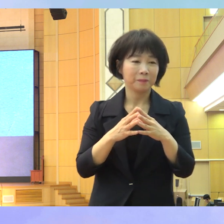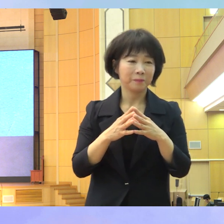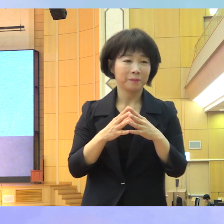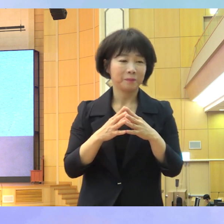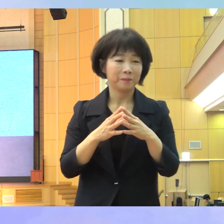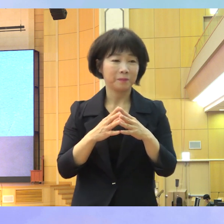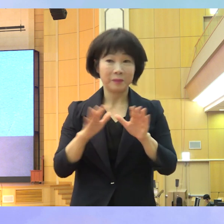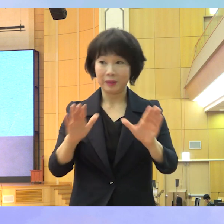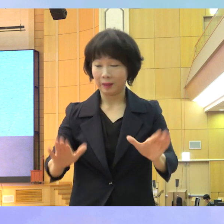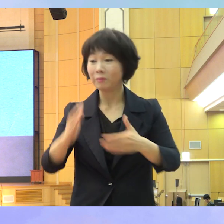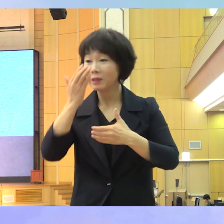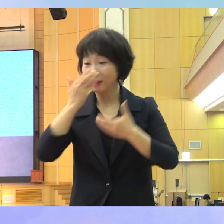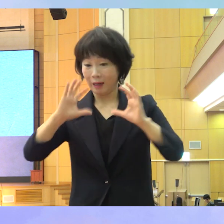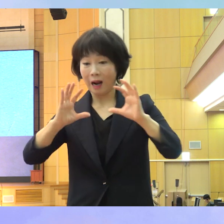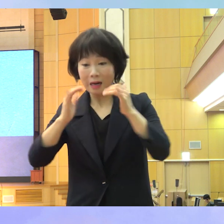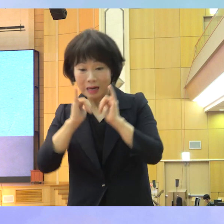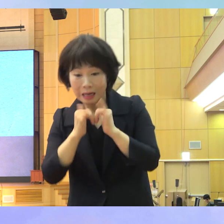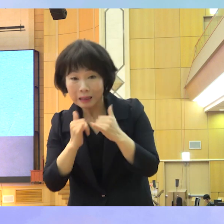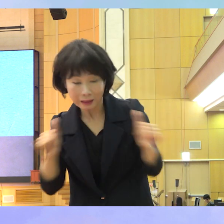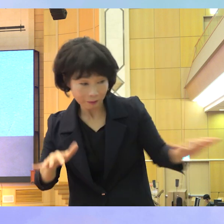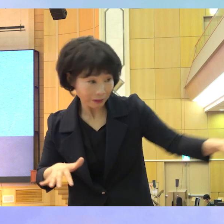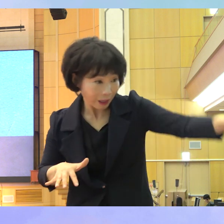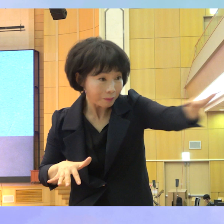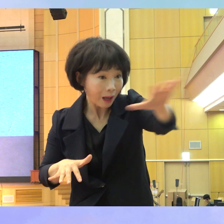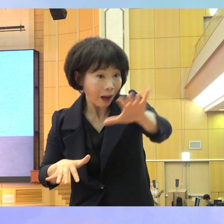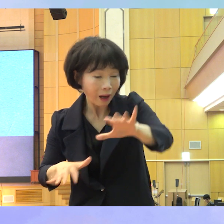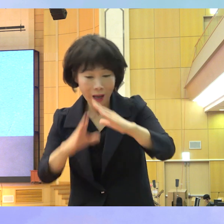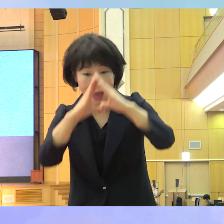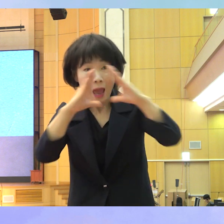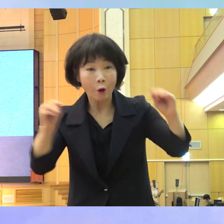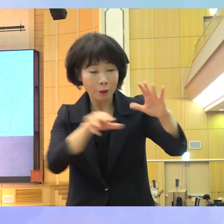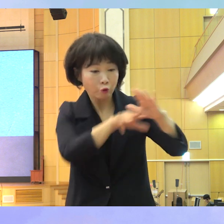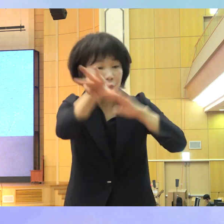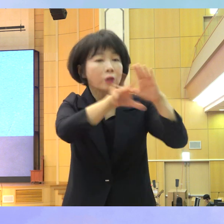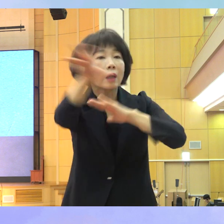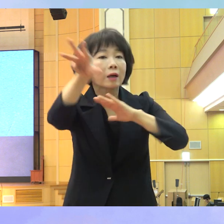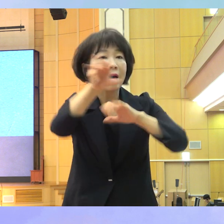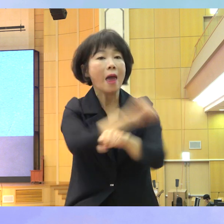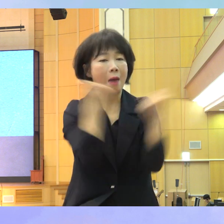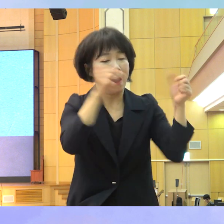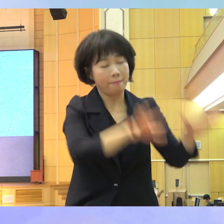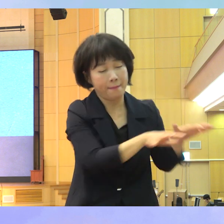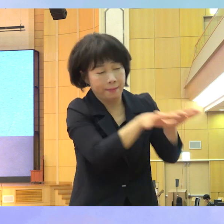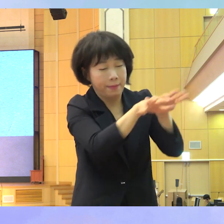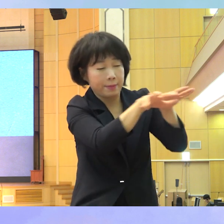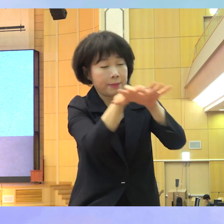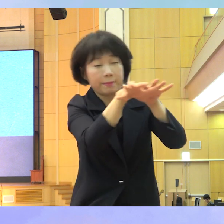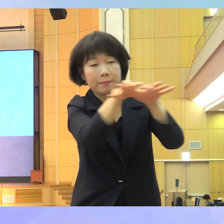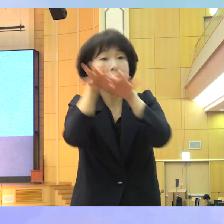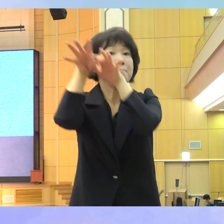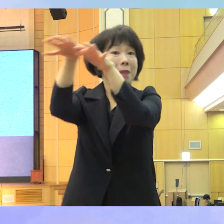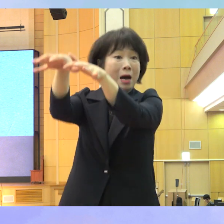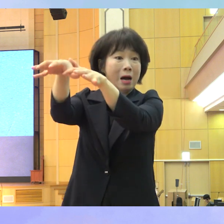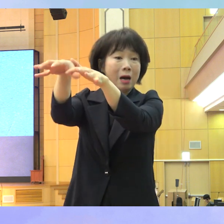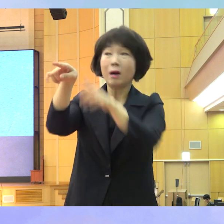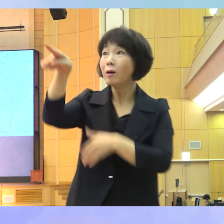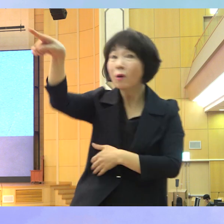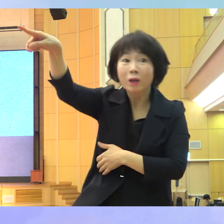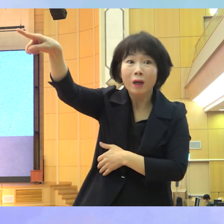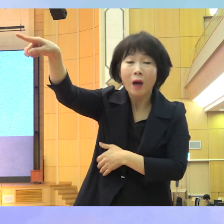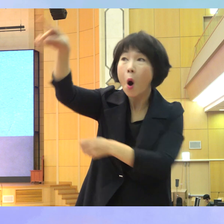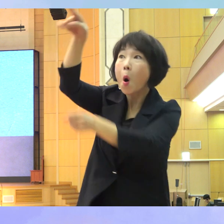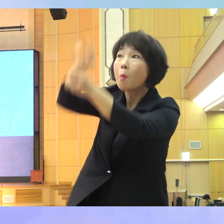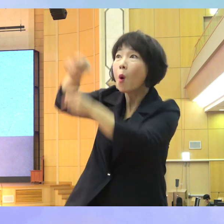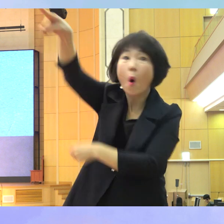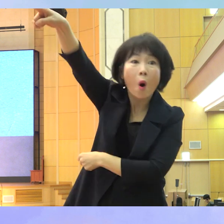여튼 그래서요, 이스라엘 백성들이 이 출애굽을 해서 가나안에 들어가는 게 목적이었지만 광야 생활은